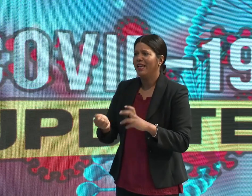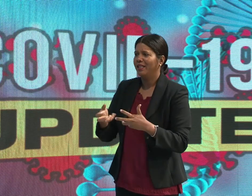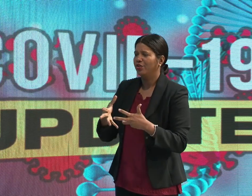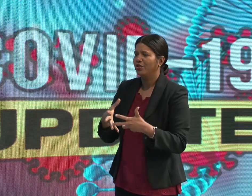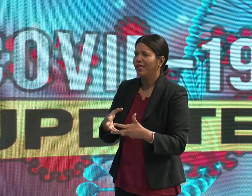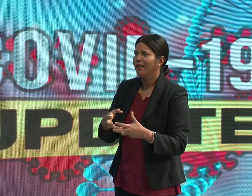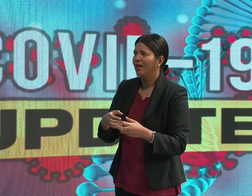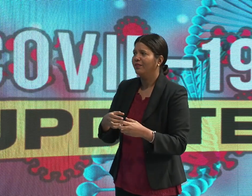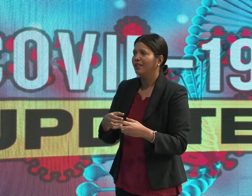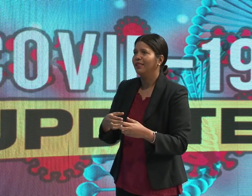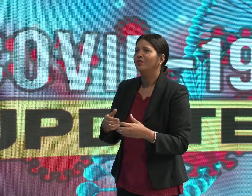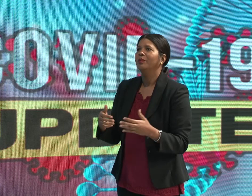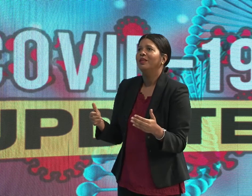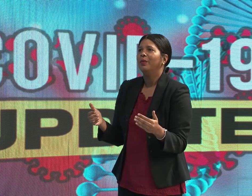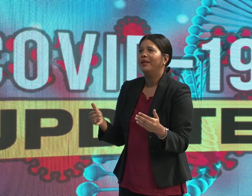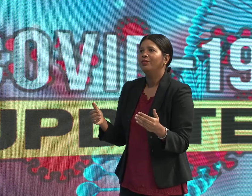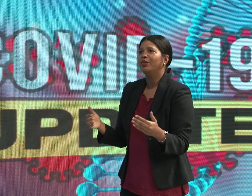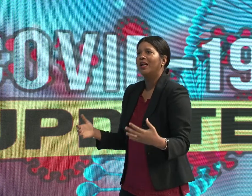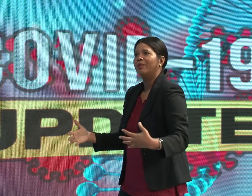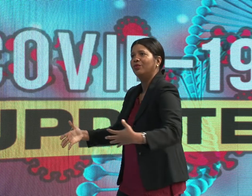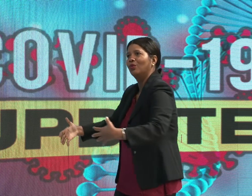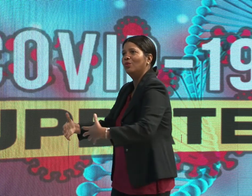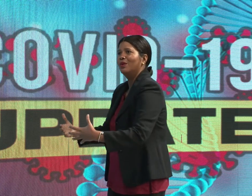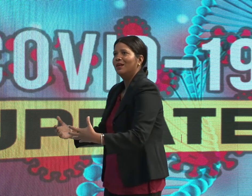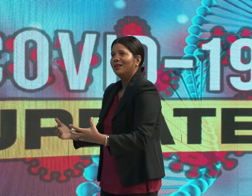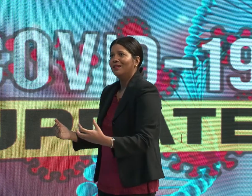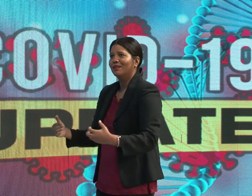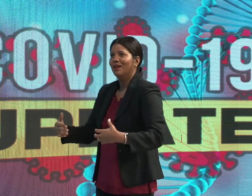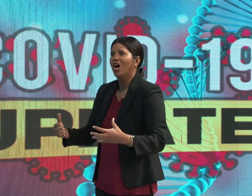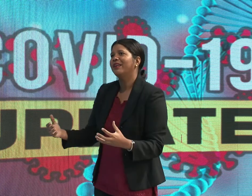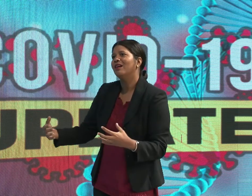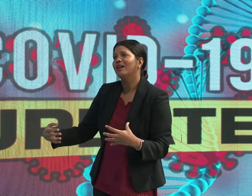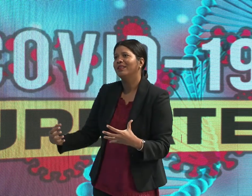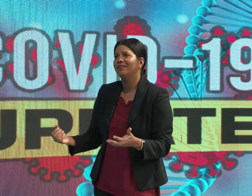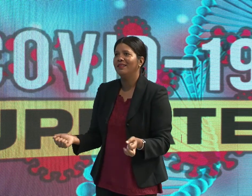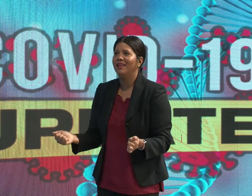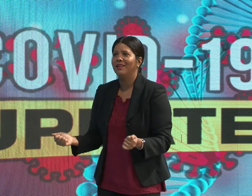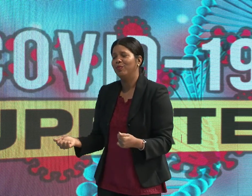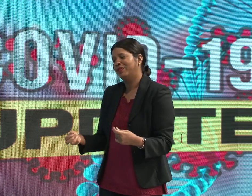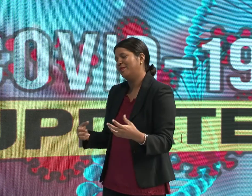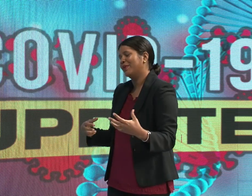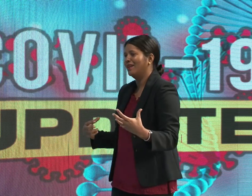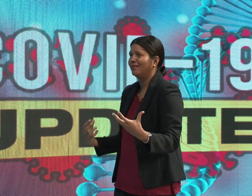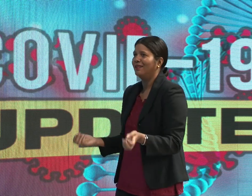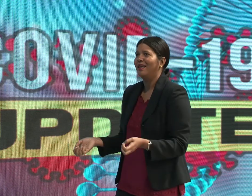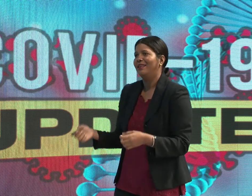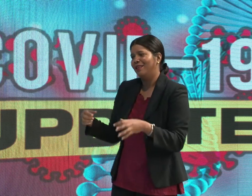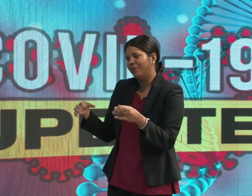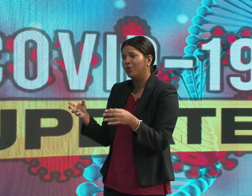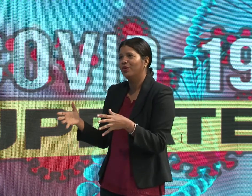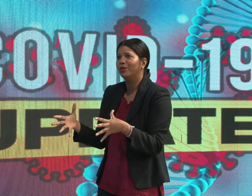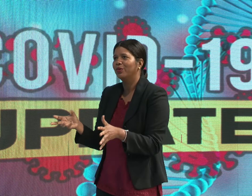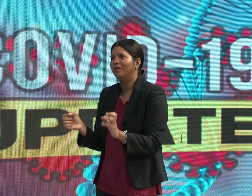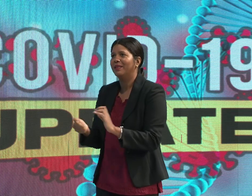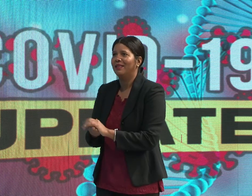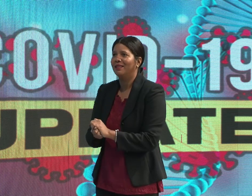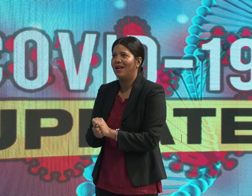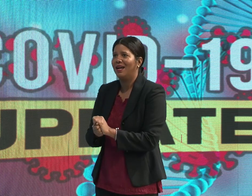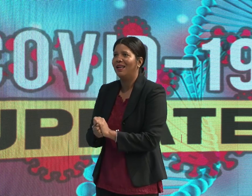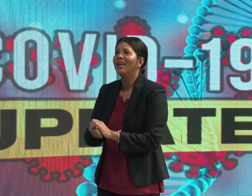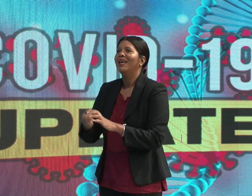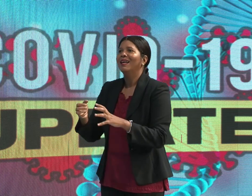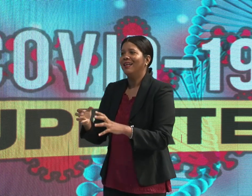sociale veiligheid en sociale afstand is omdat wij in Suriname zo huggy-huggy zijn, bossy brassa en even kroelen